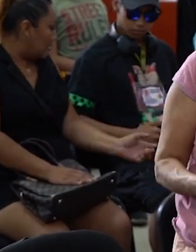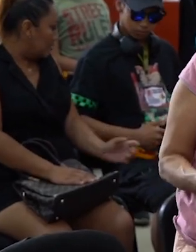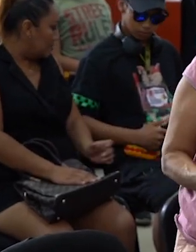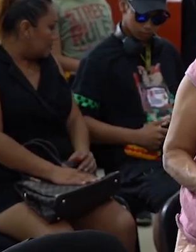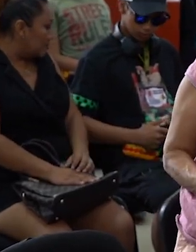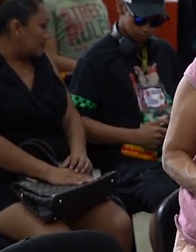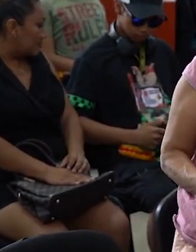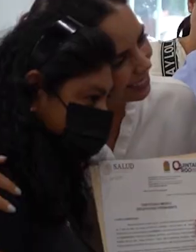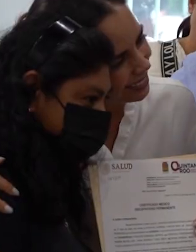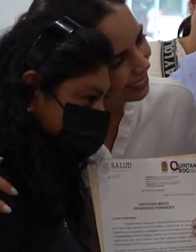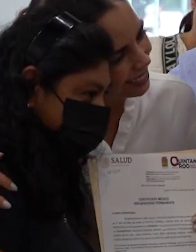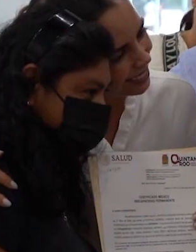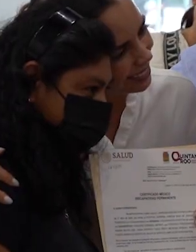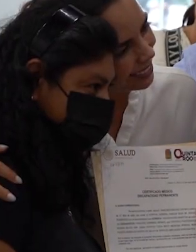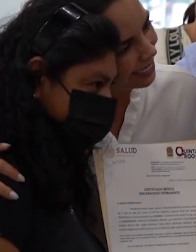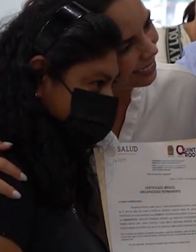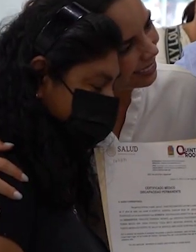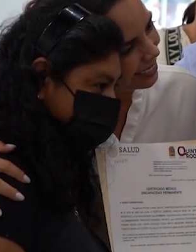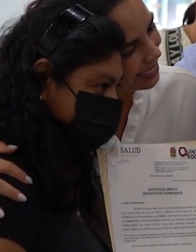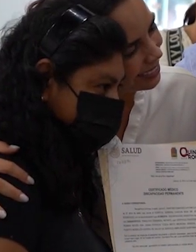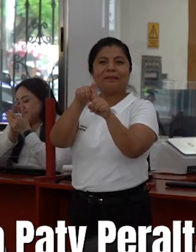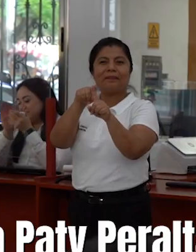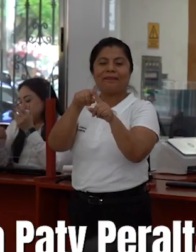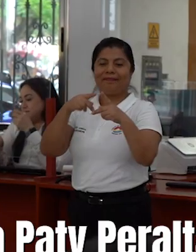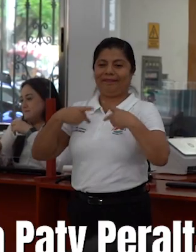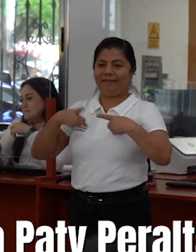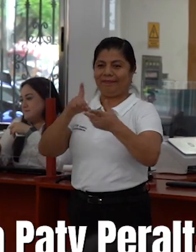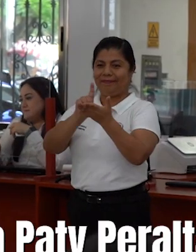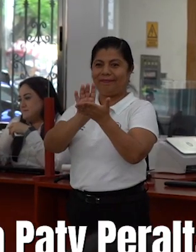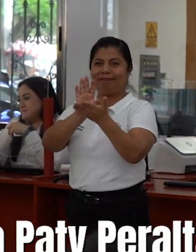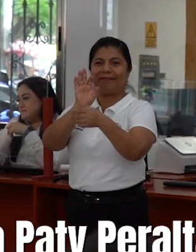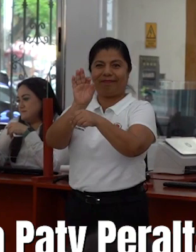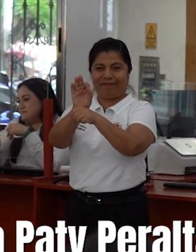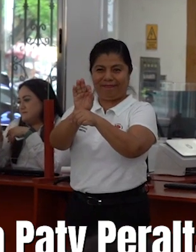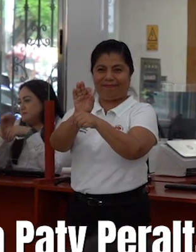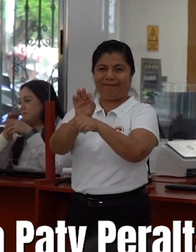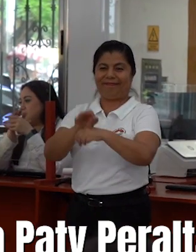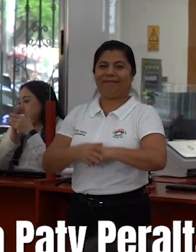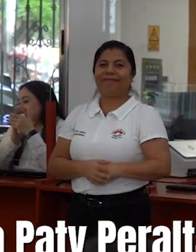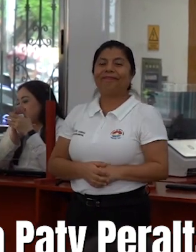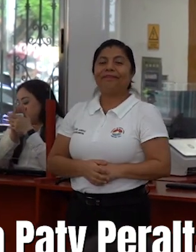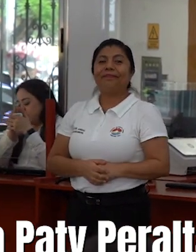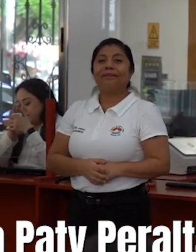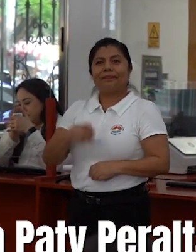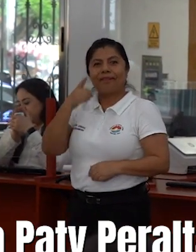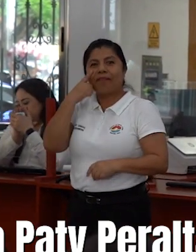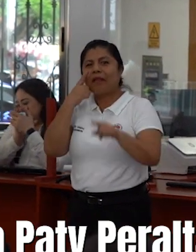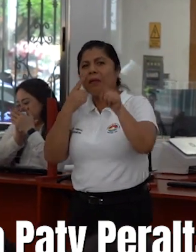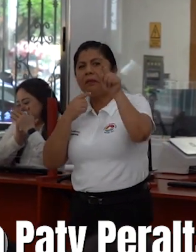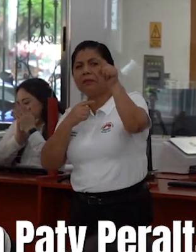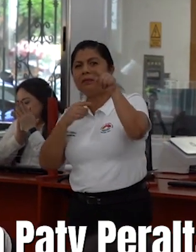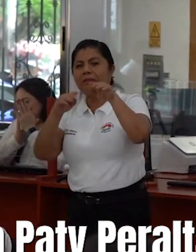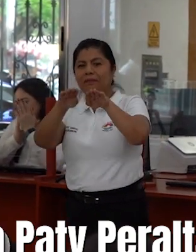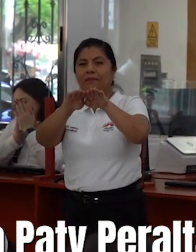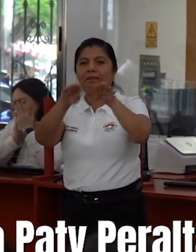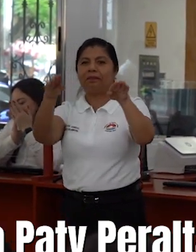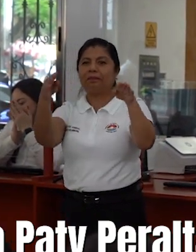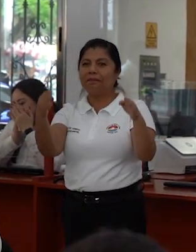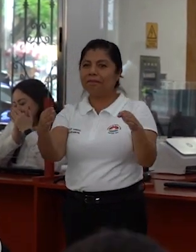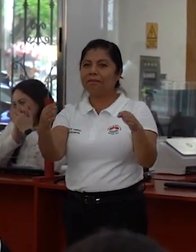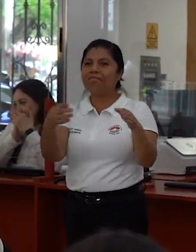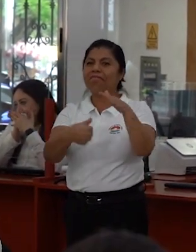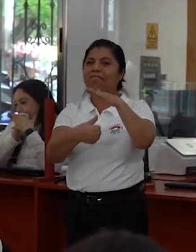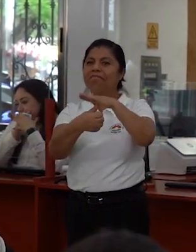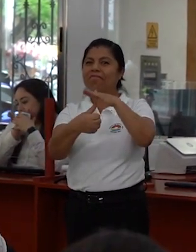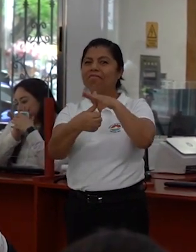acciones gubernamentales para promover y asegurar la inclusión. Quiero recordarles que en esta ventanilla inclusiva les brindamos una atención